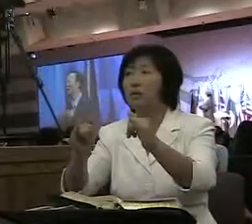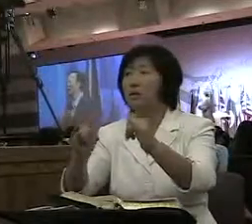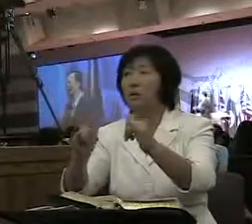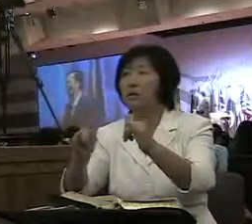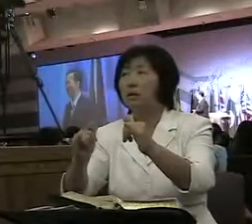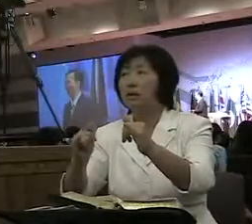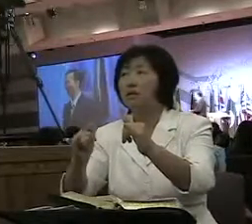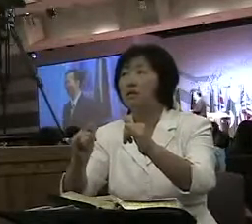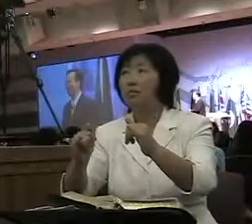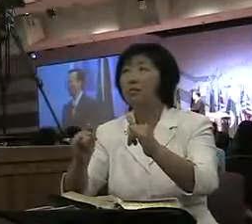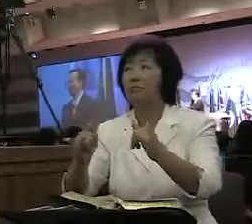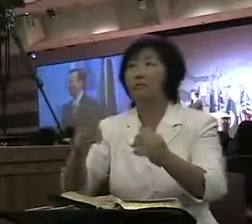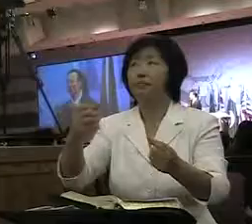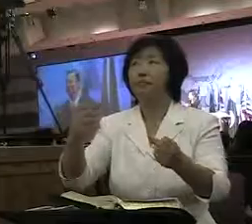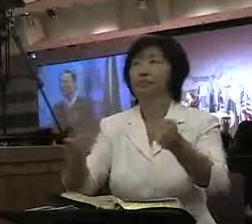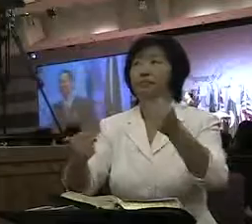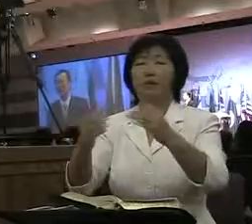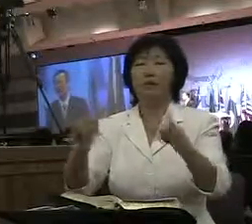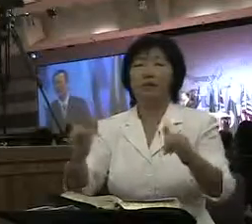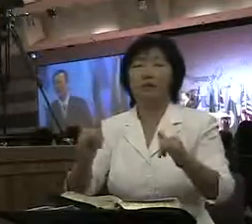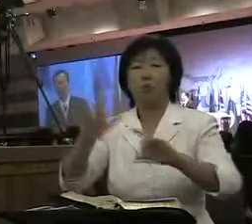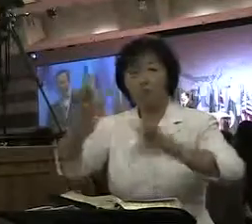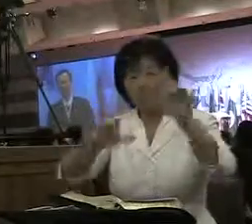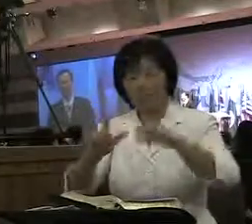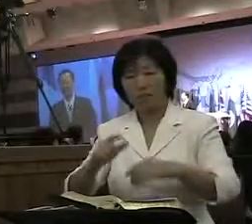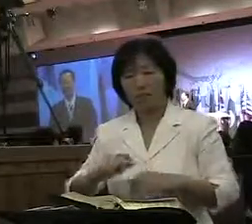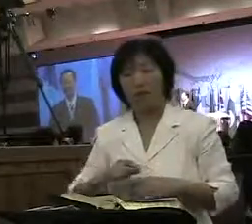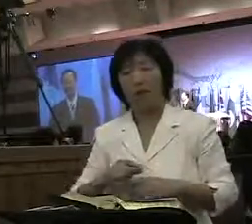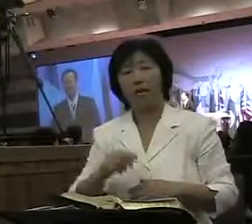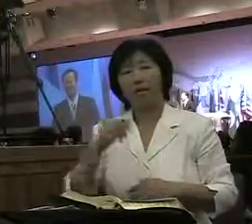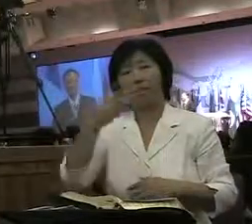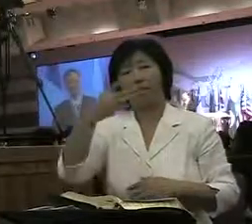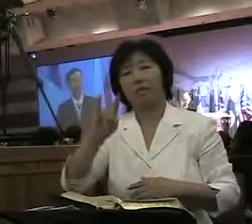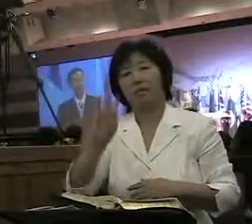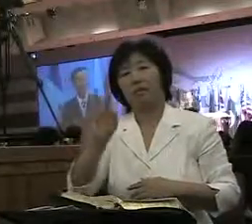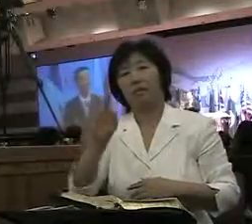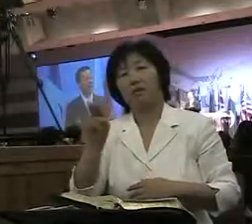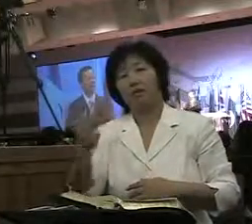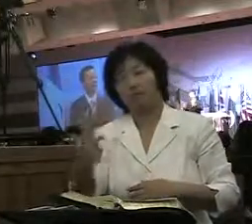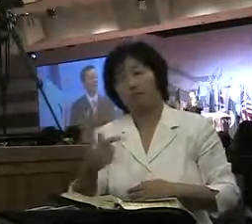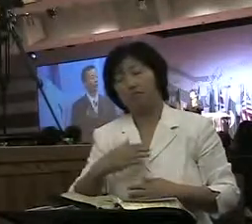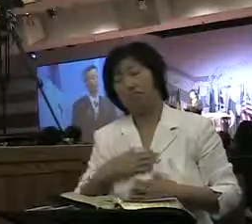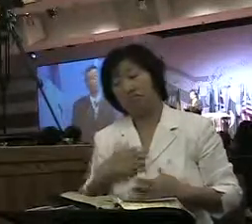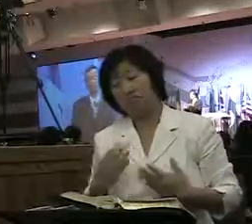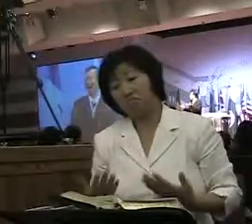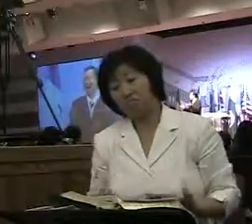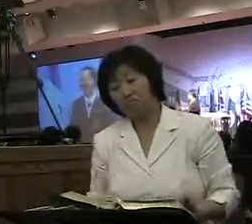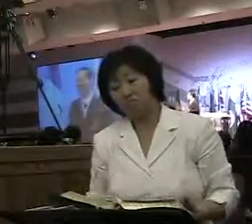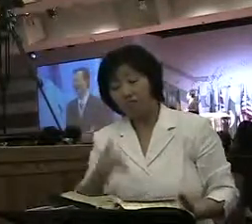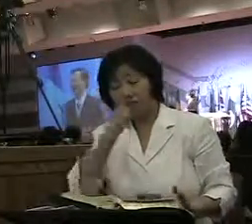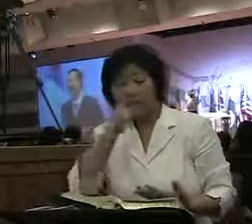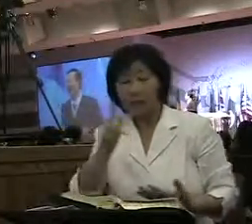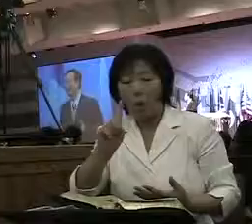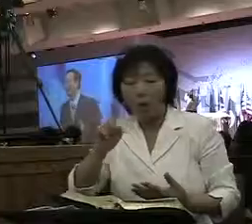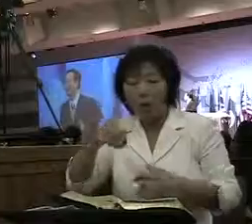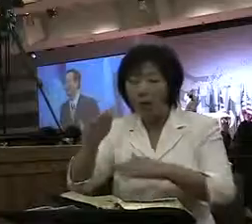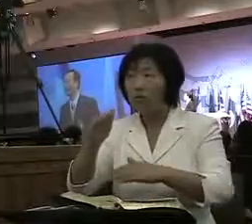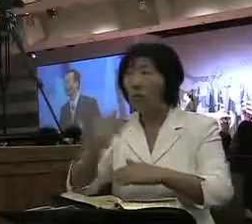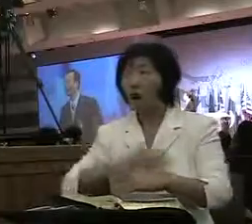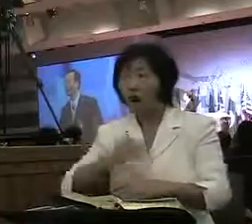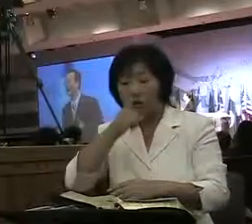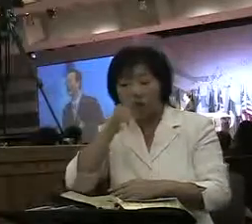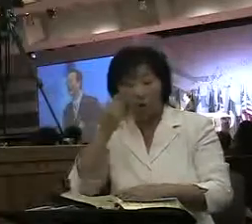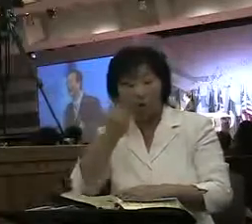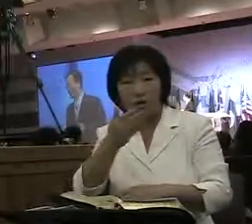모습이 너무나 태연해요. 아니 어쩜 이렇게 태어날 수가 있는가? 지금 이 배가 어디로 가는지 알고 있느냐고